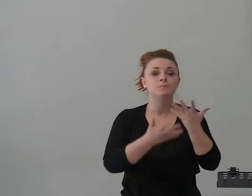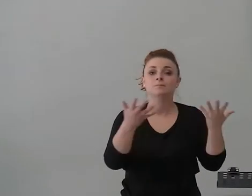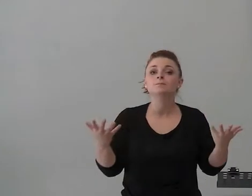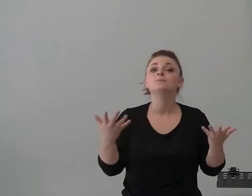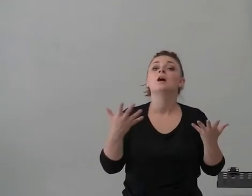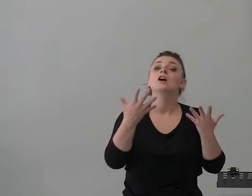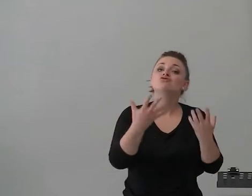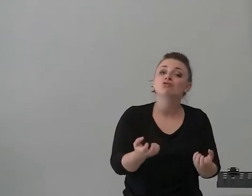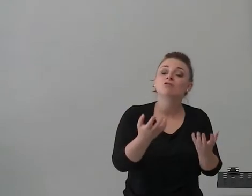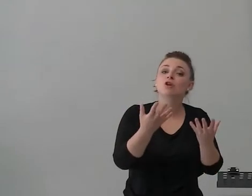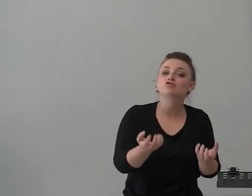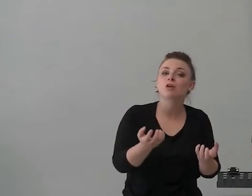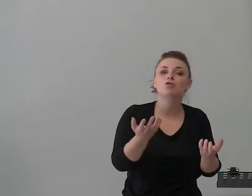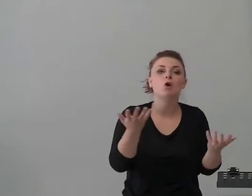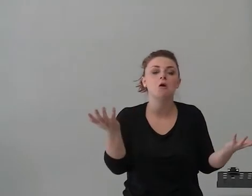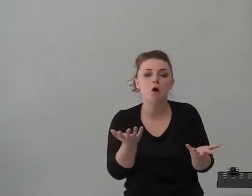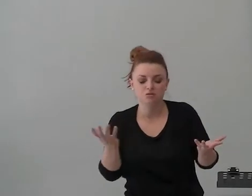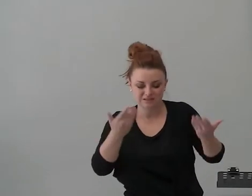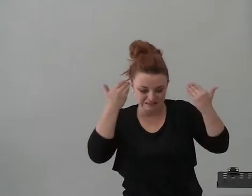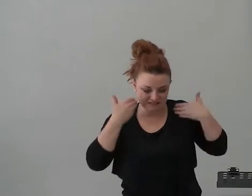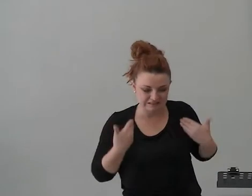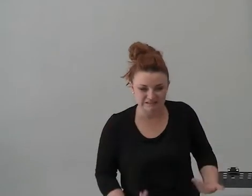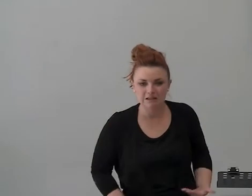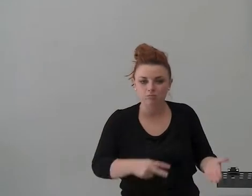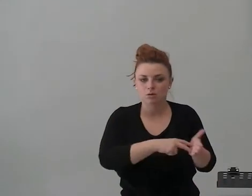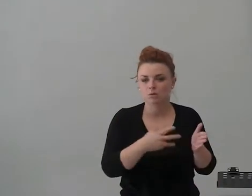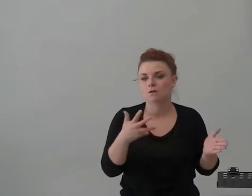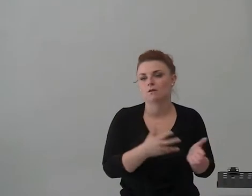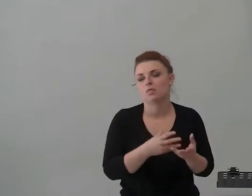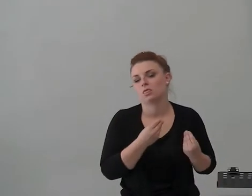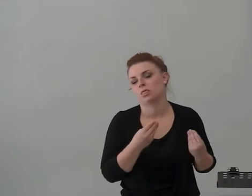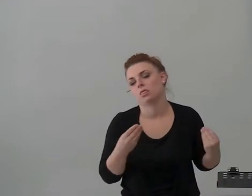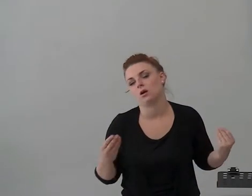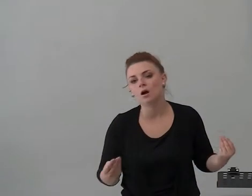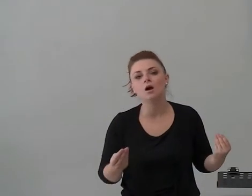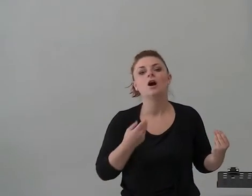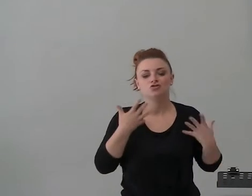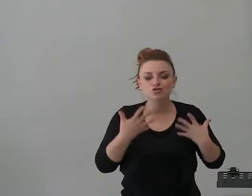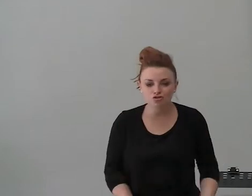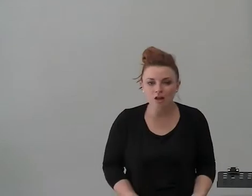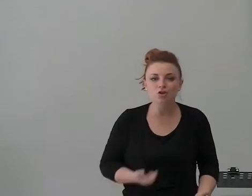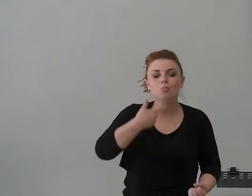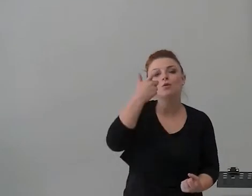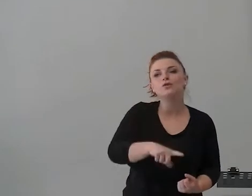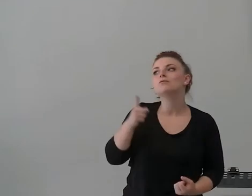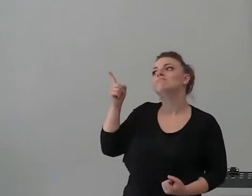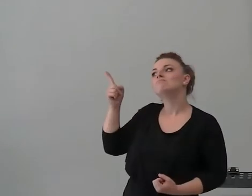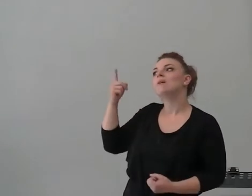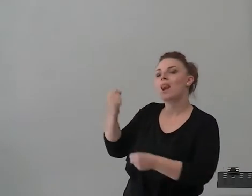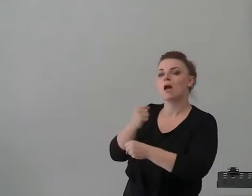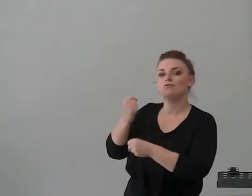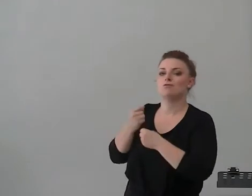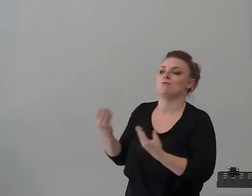fisici, perché così posso dimostrare che è Dio che fa tutto il lavoro, è Dio che porta